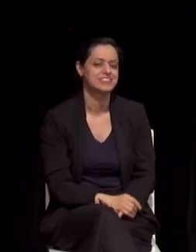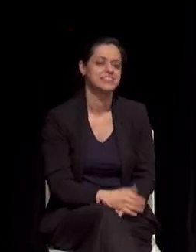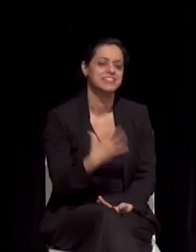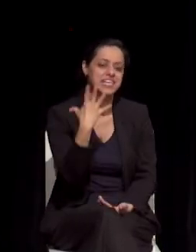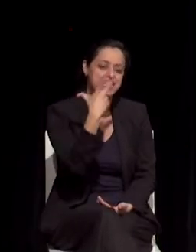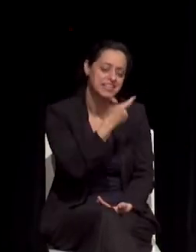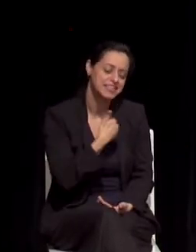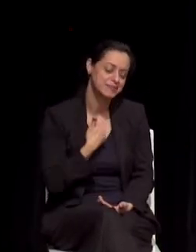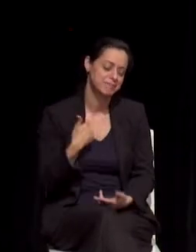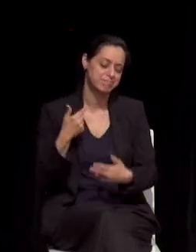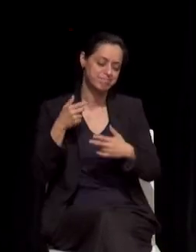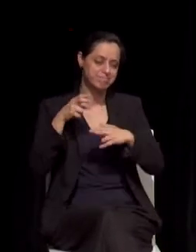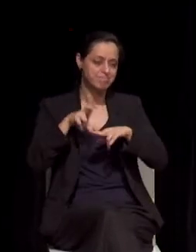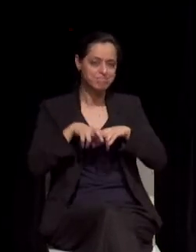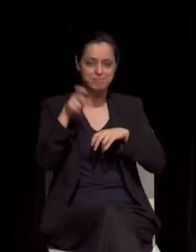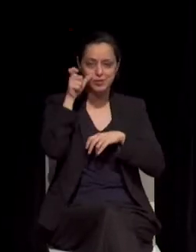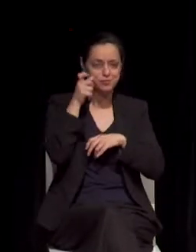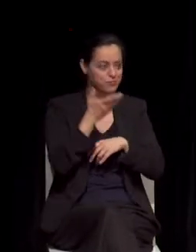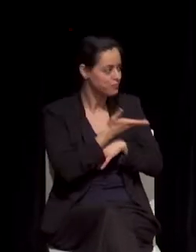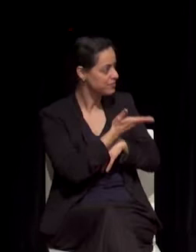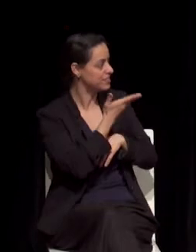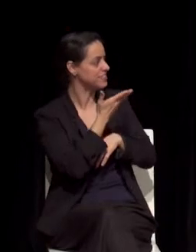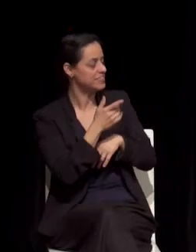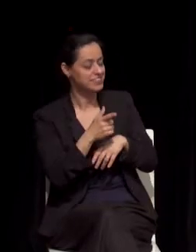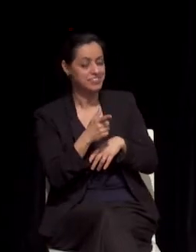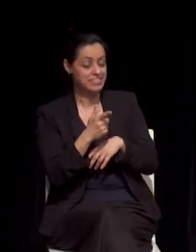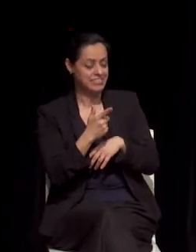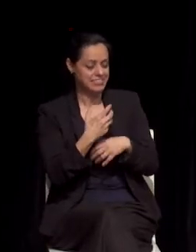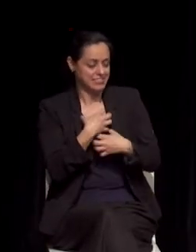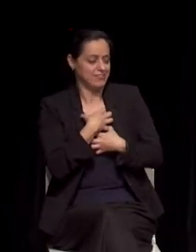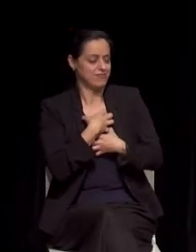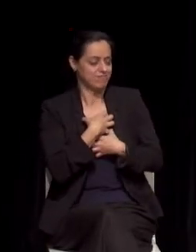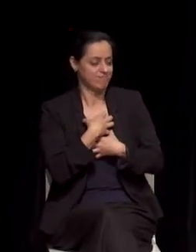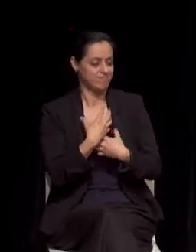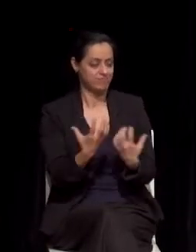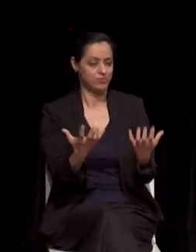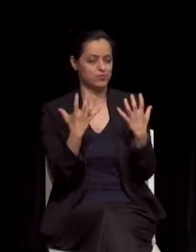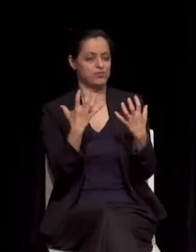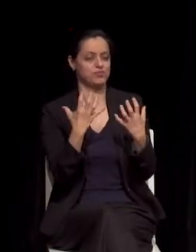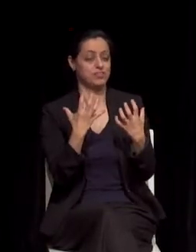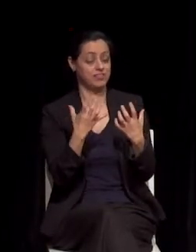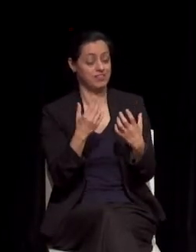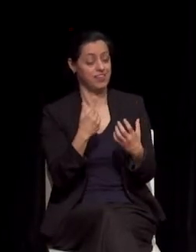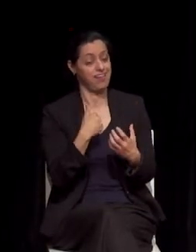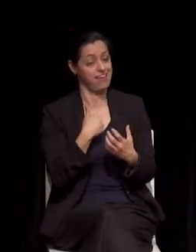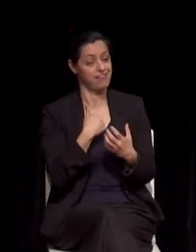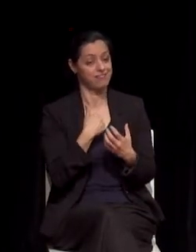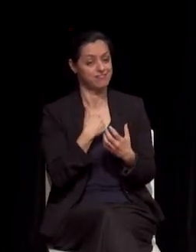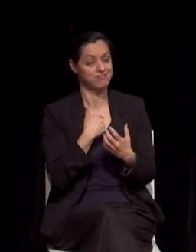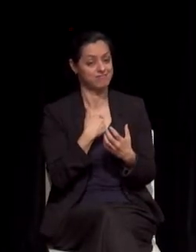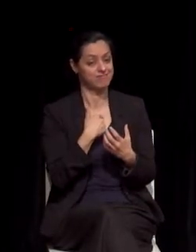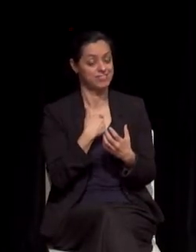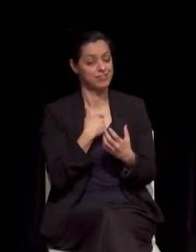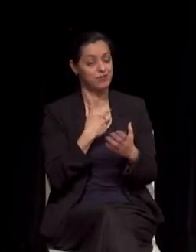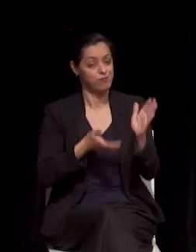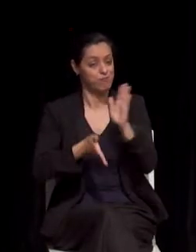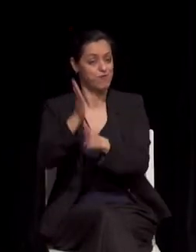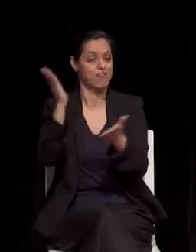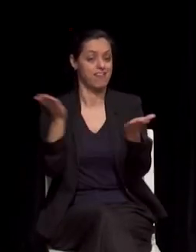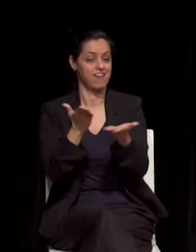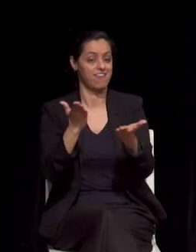estar aqui, foi muito forte participar disso com vocês. Estou saindo renovada, gente. Muito